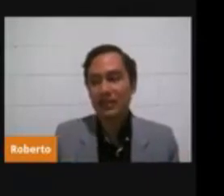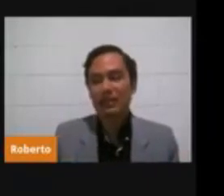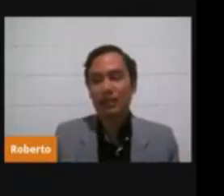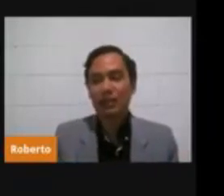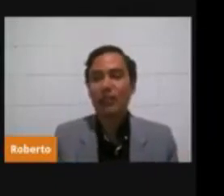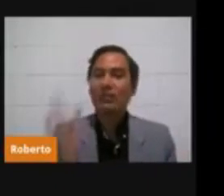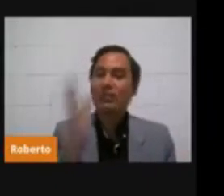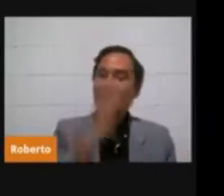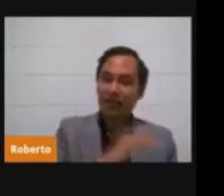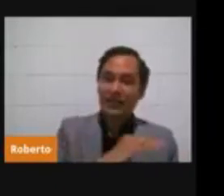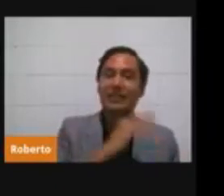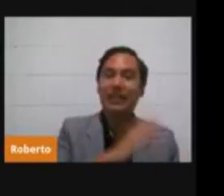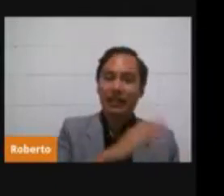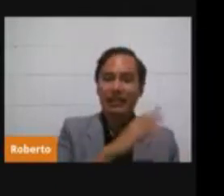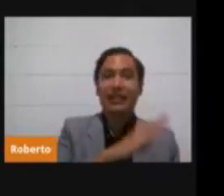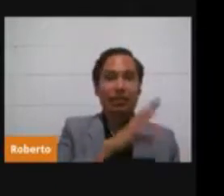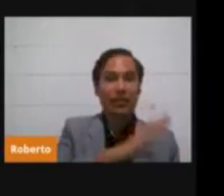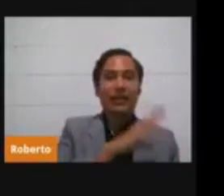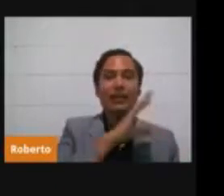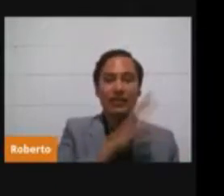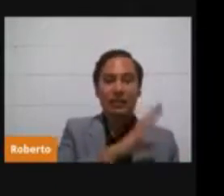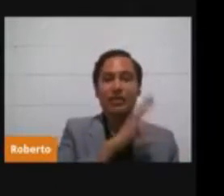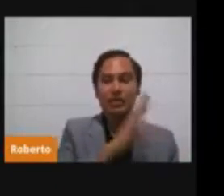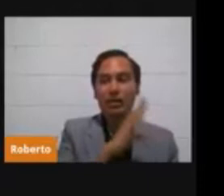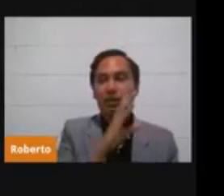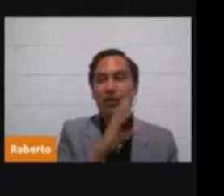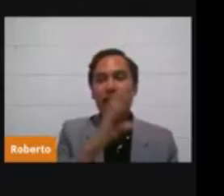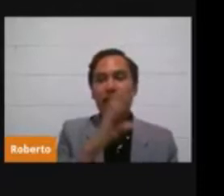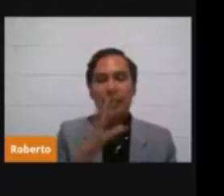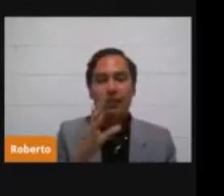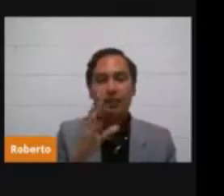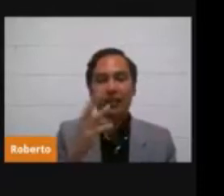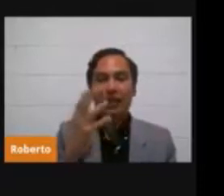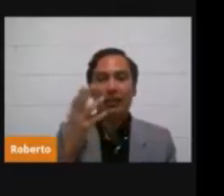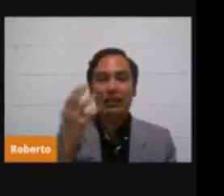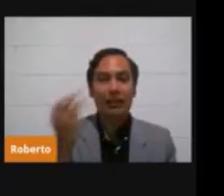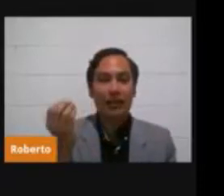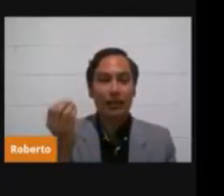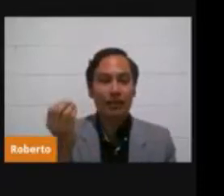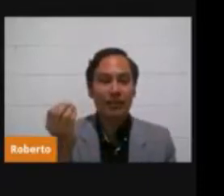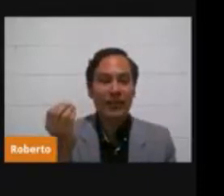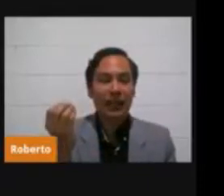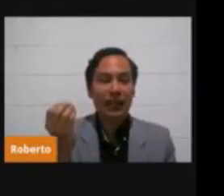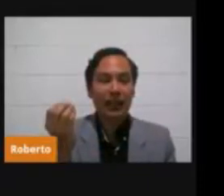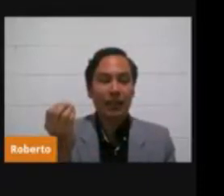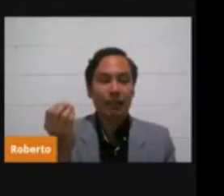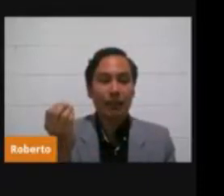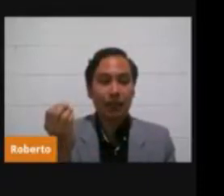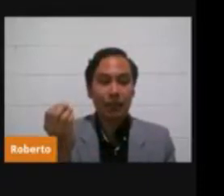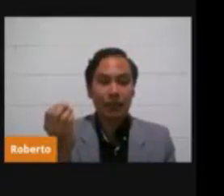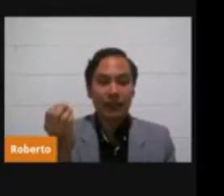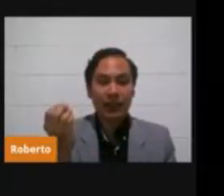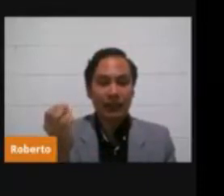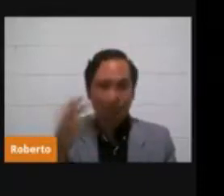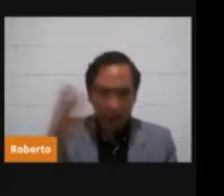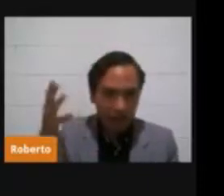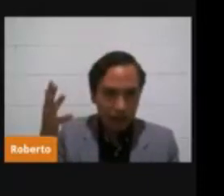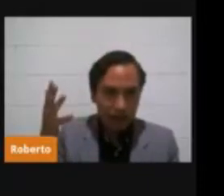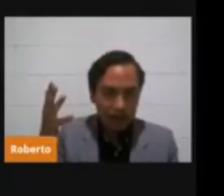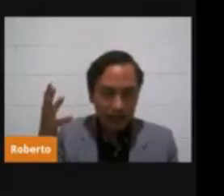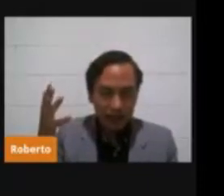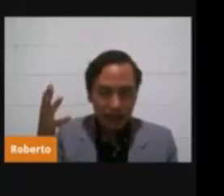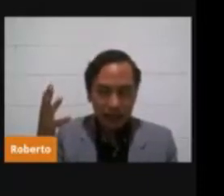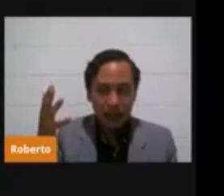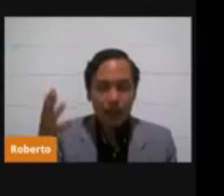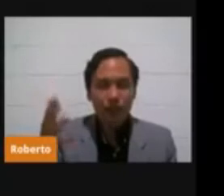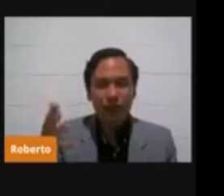veces, como hemos mencionado, a veces sí, es cierto que estas personas con discapacidad no tienen trabajo, pero también hay